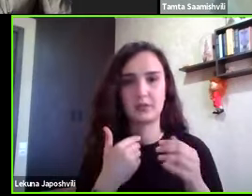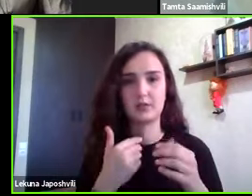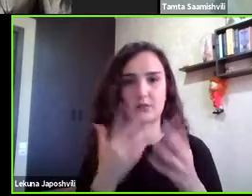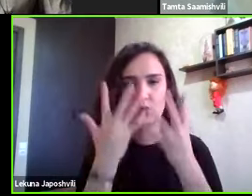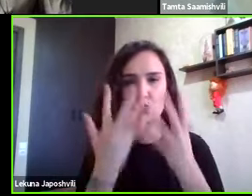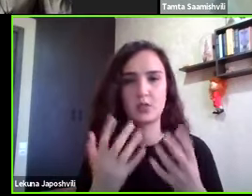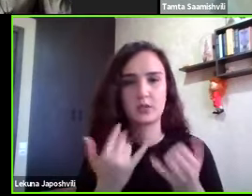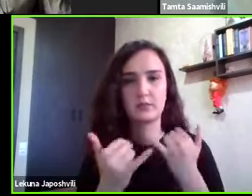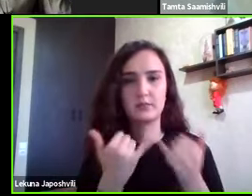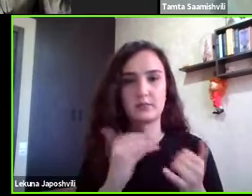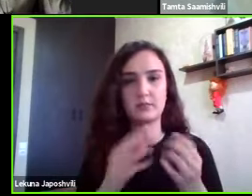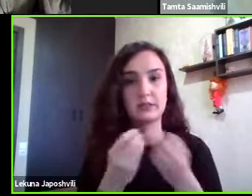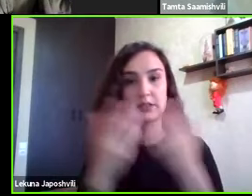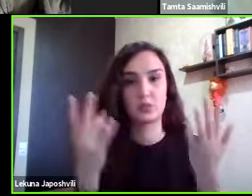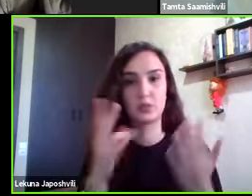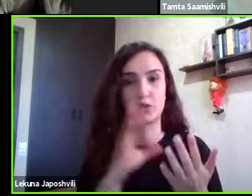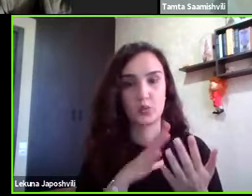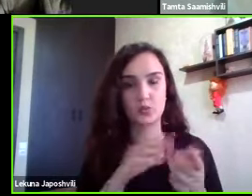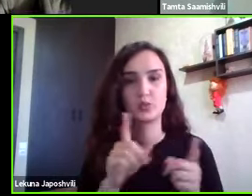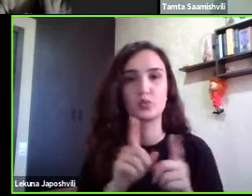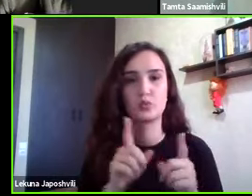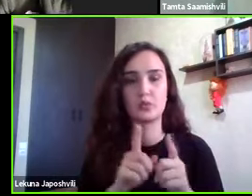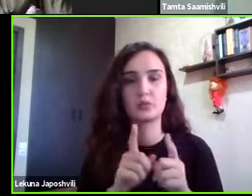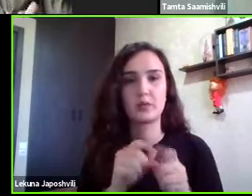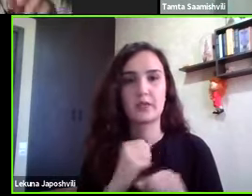ხო? სასურველია კიდე მოვაწყოთ